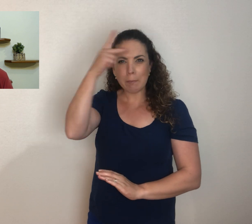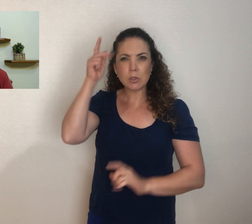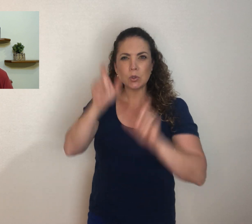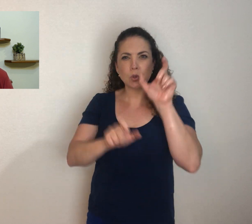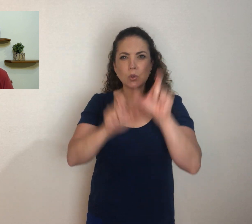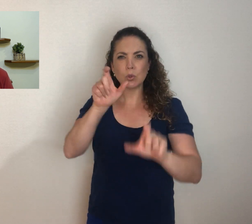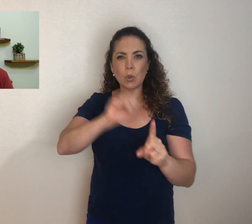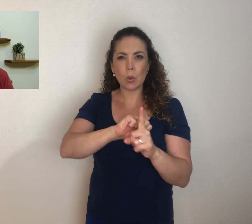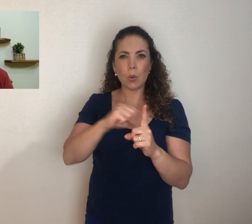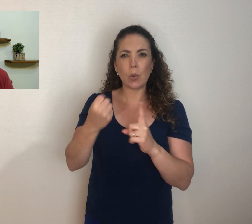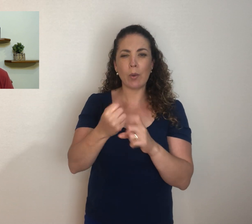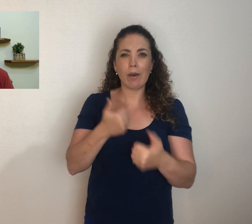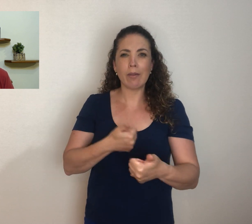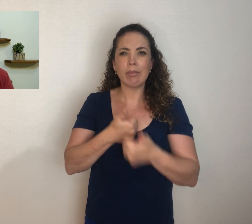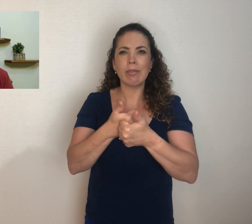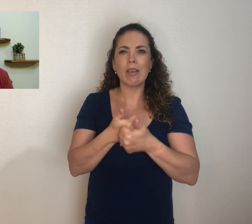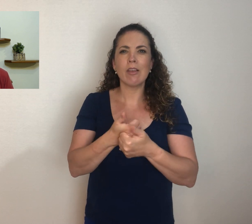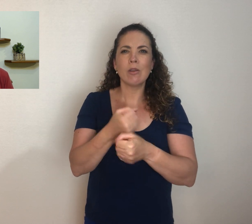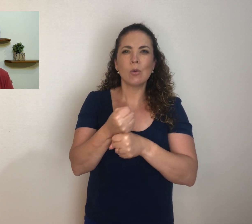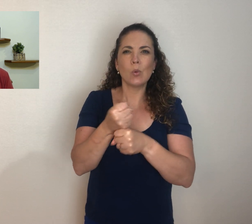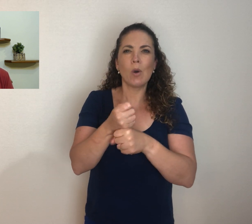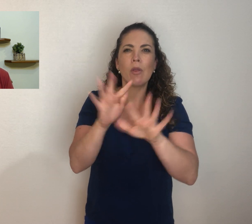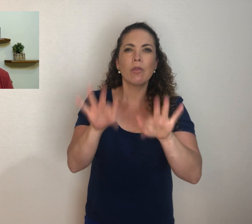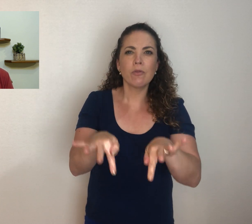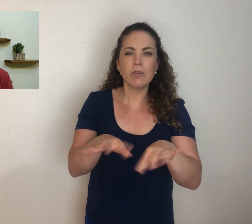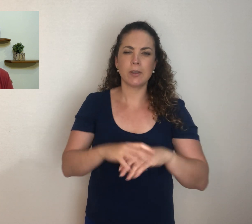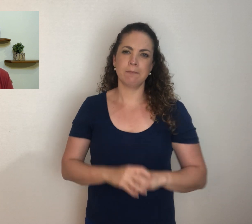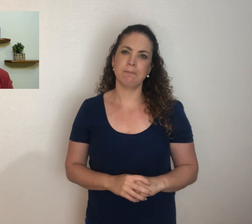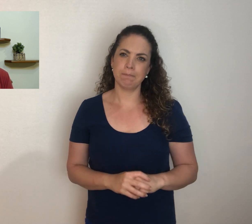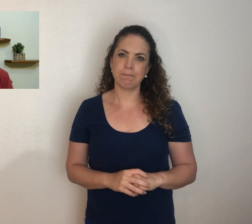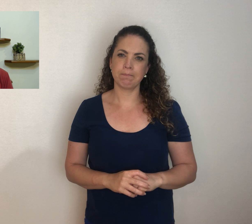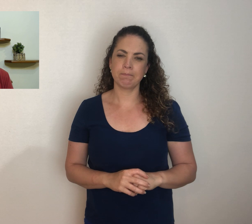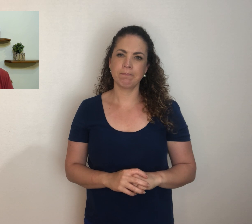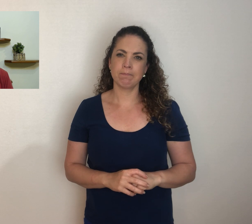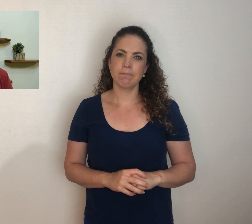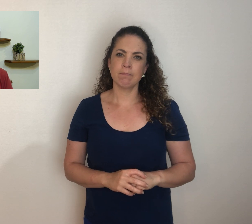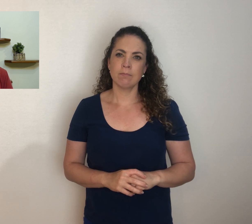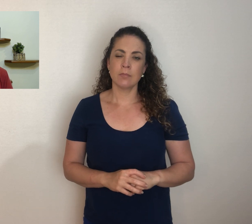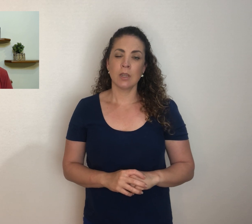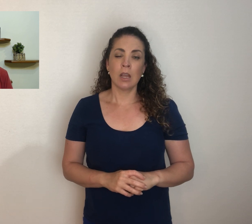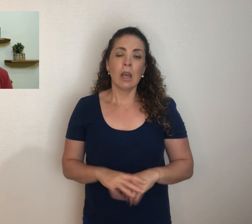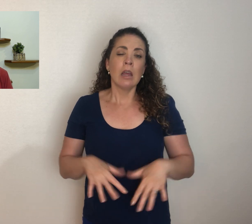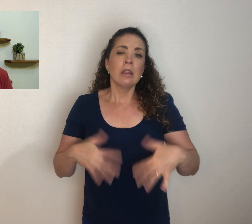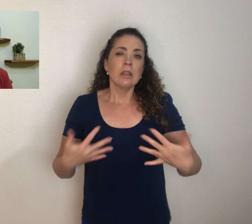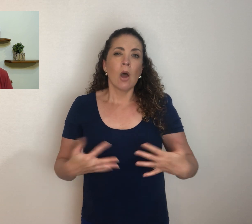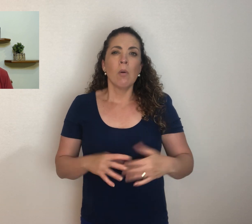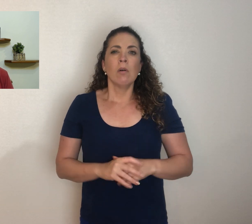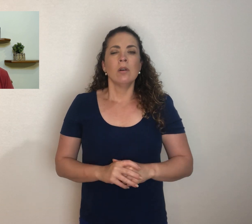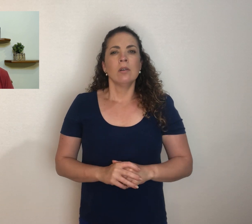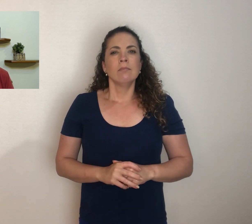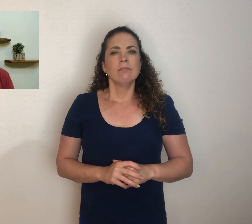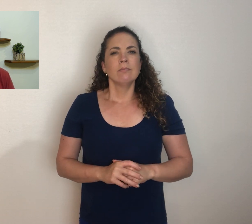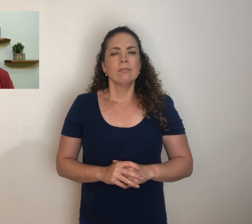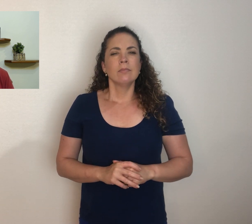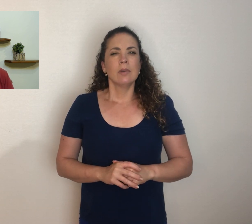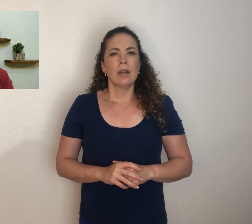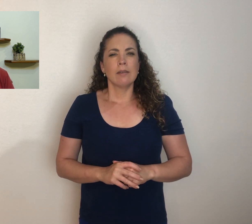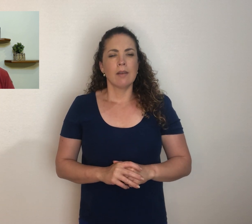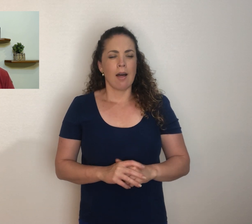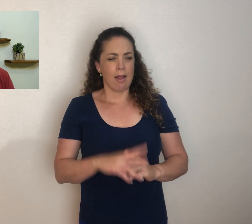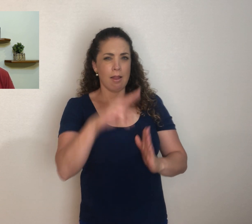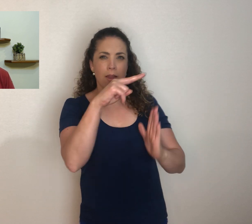dias, e características essas, irmãos, que a gente, obviamente, já